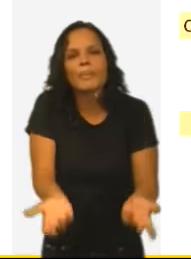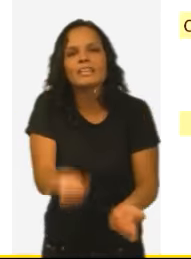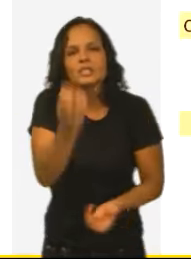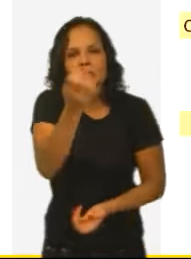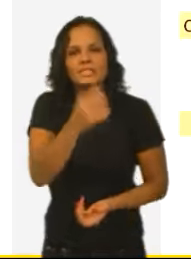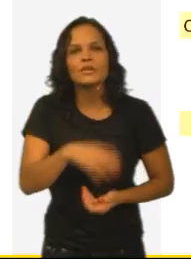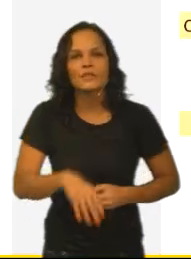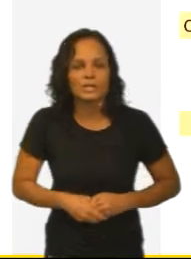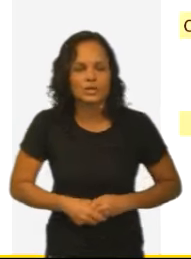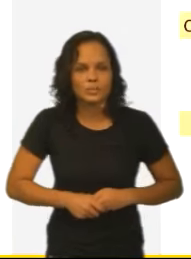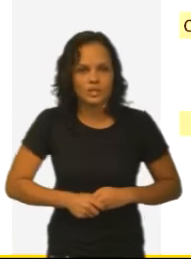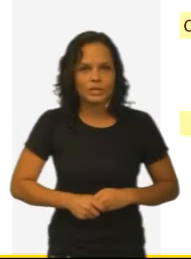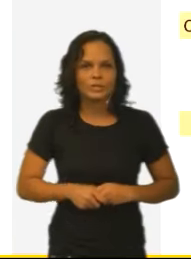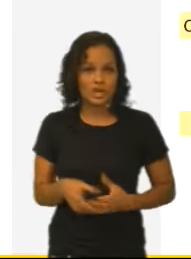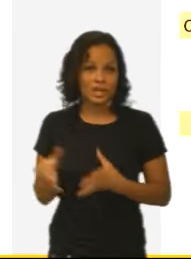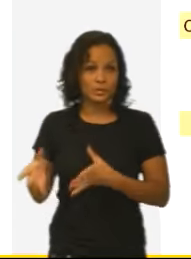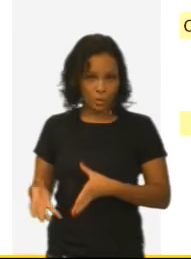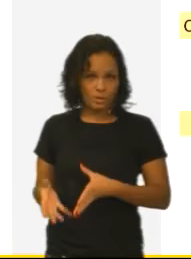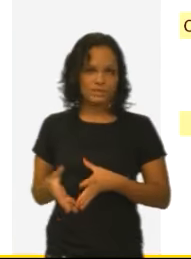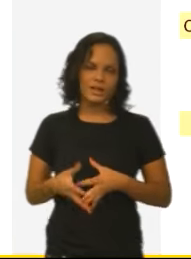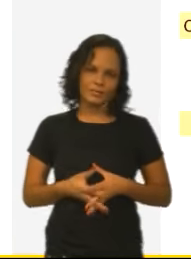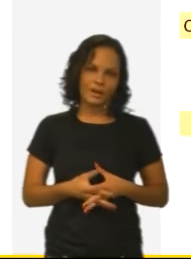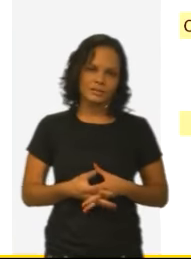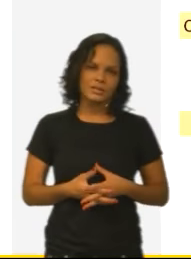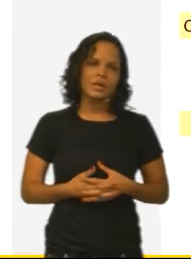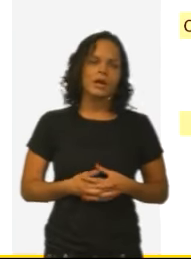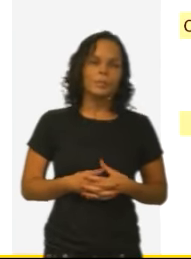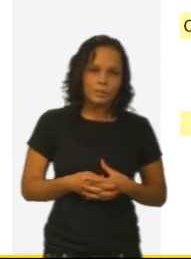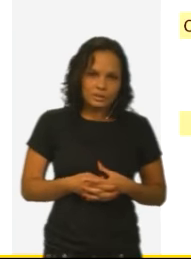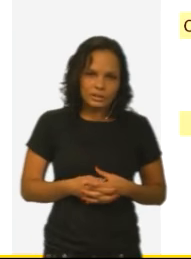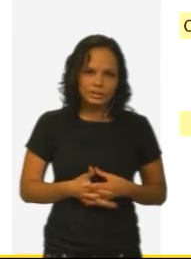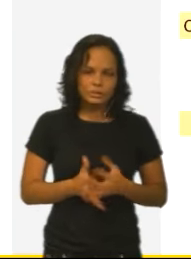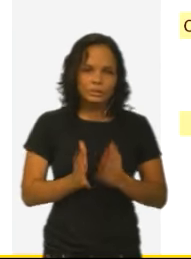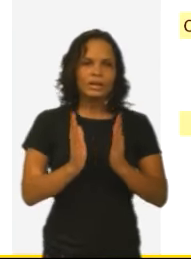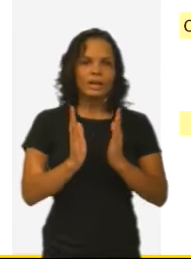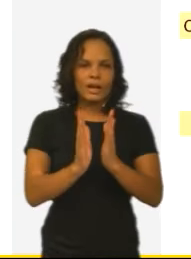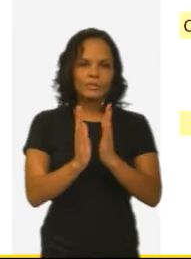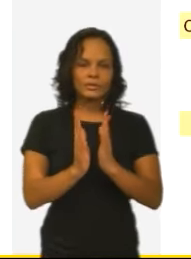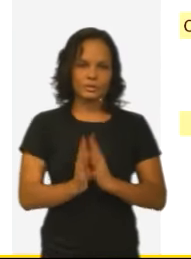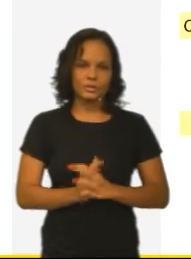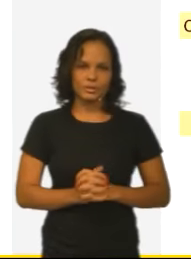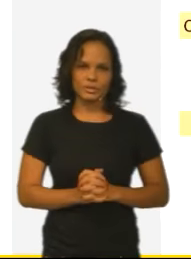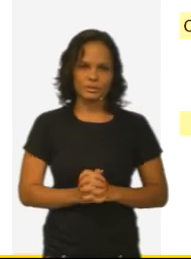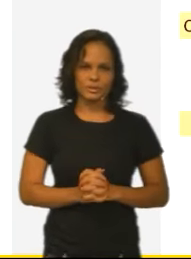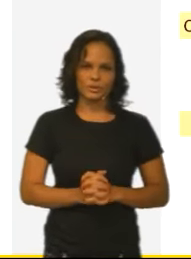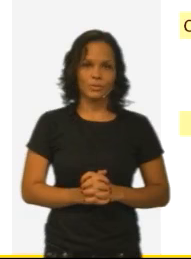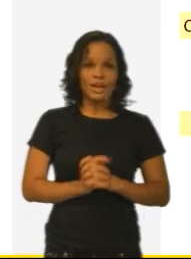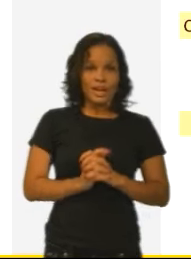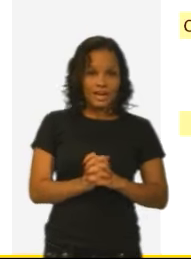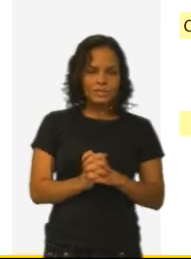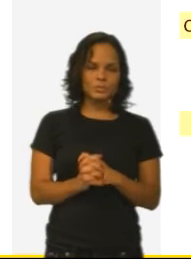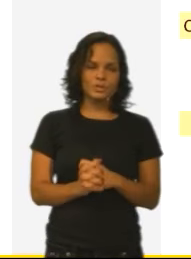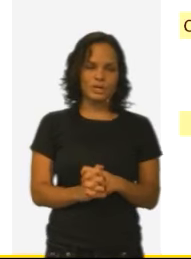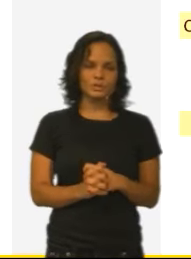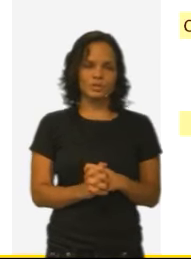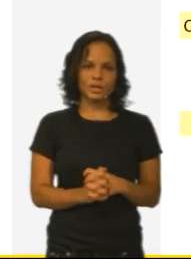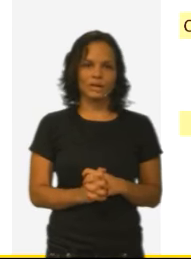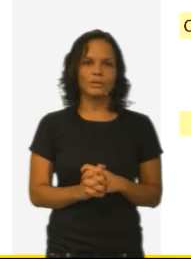mais específica esse objeto direto, o os da frase? Portanto, leva no seu coraçãozinho. Esse objeto direto, ele